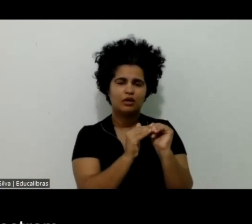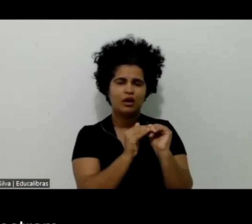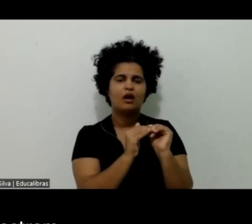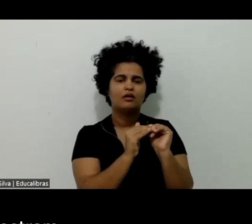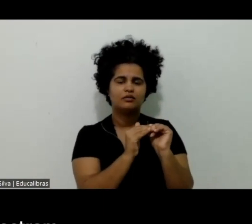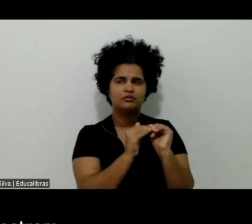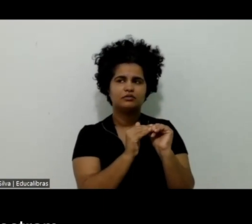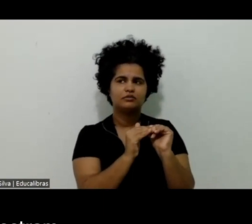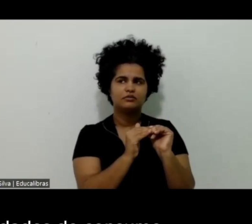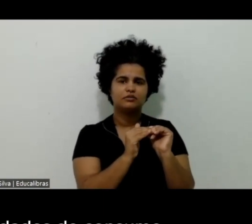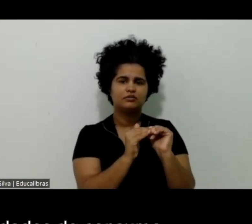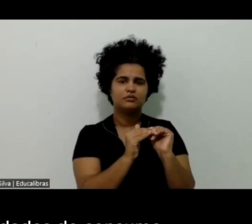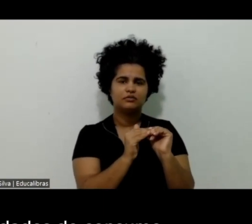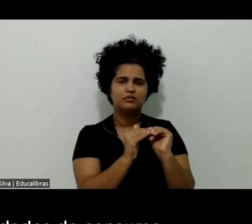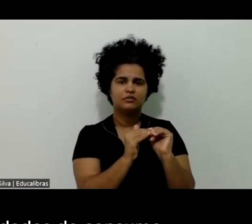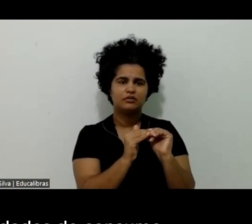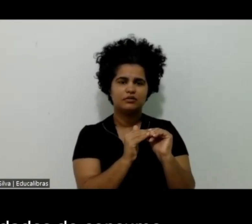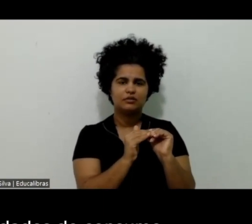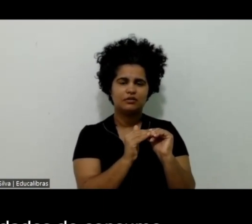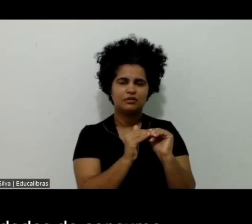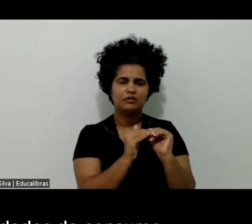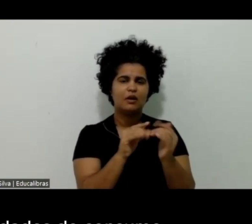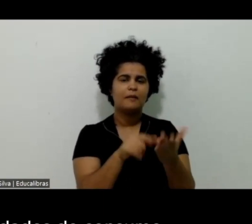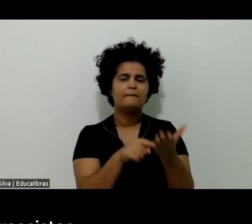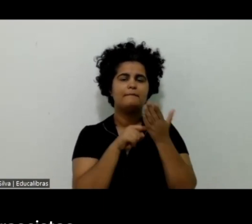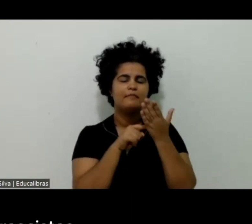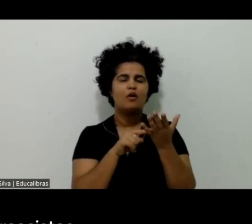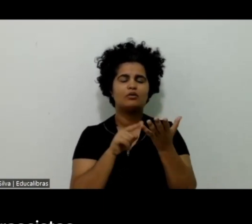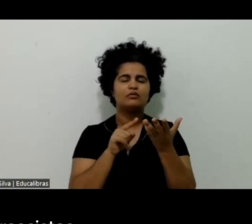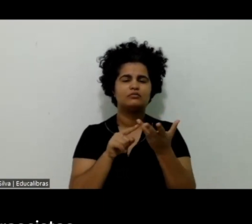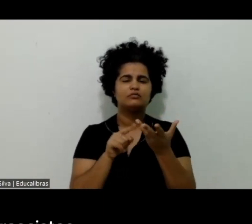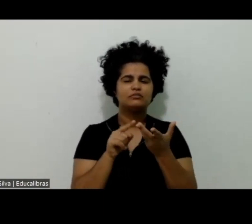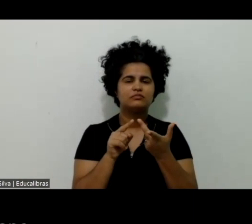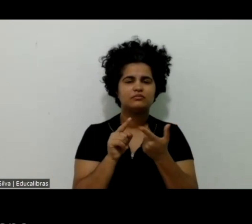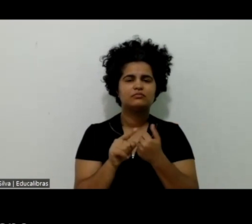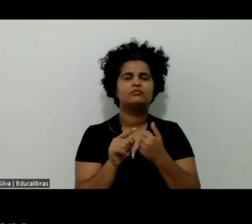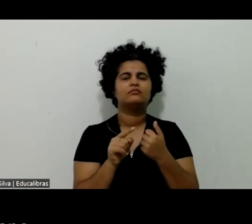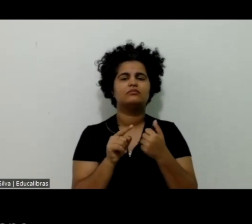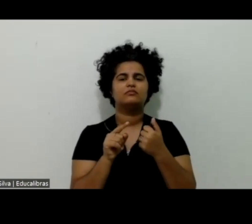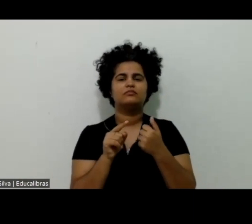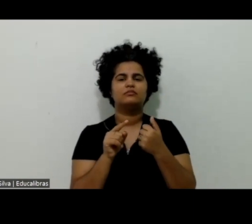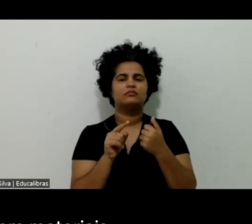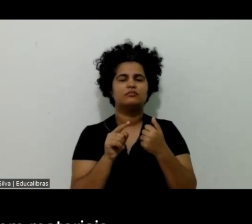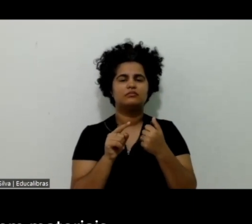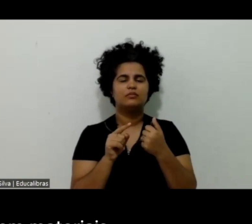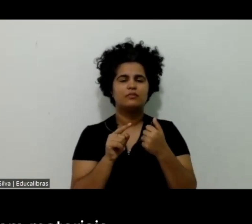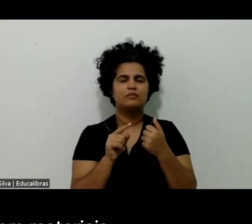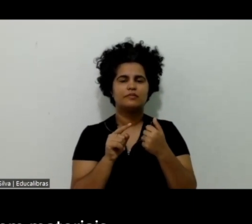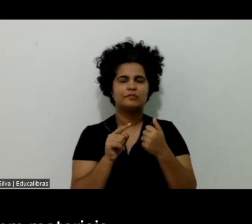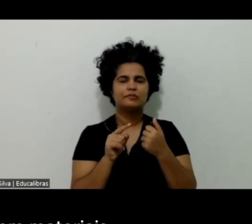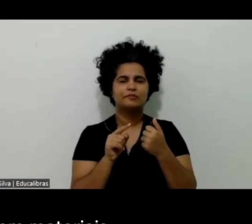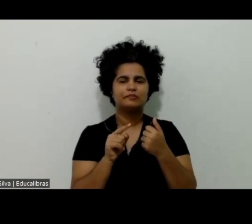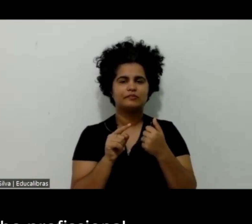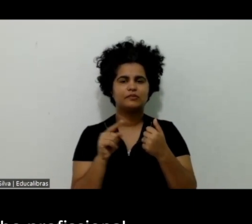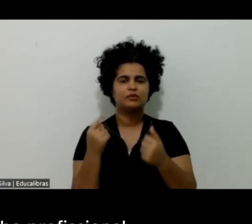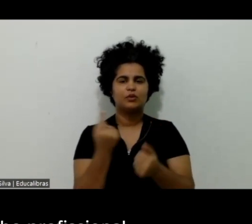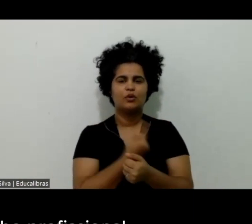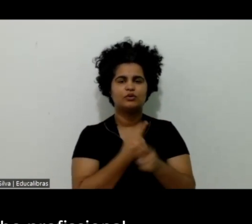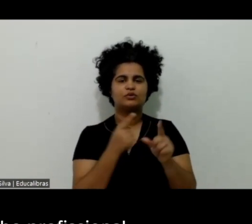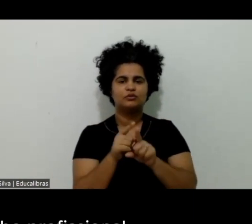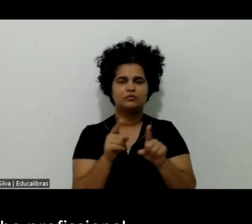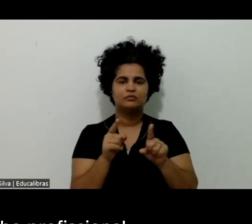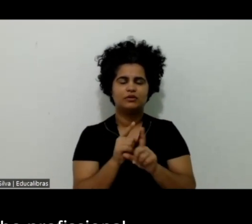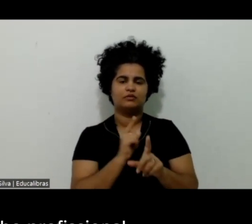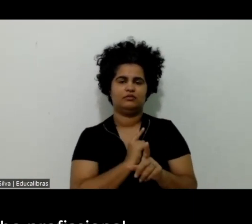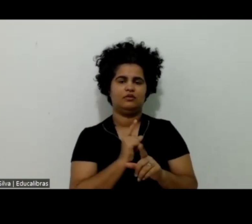país, e que nos mostram ali uma série de possibilidades de construção de ações antirracistas do cotidiano. A gente também tem materiais para pensar